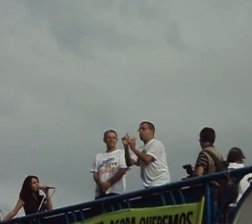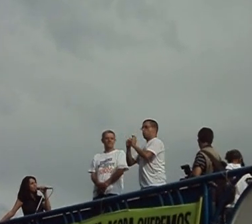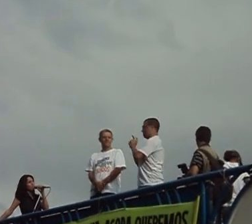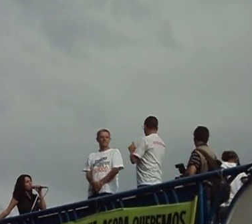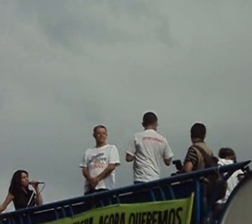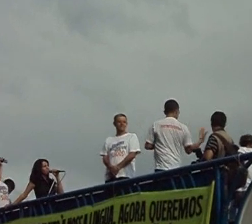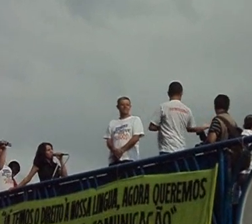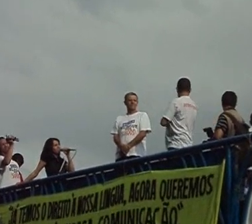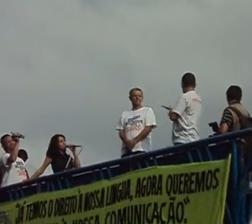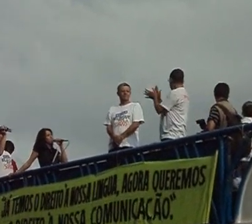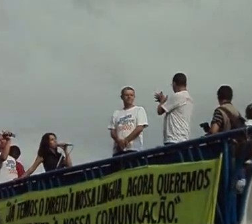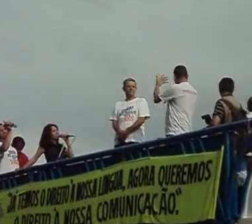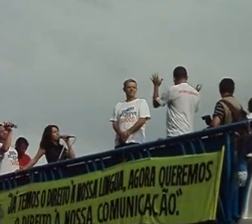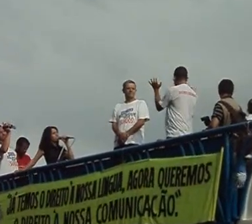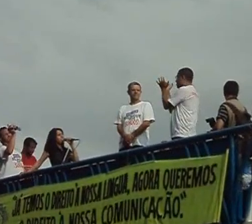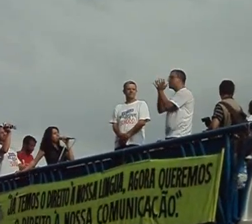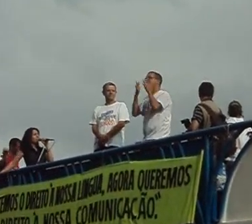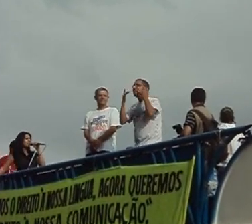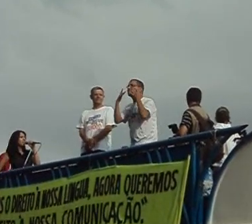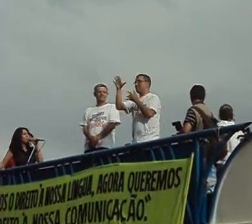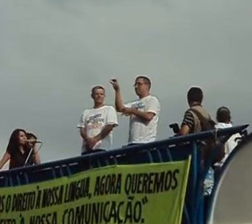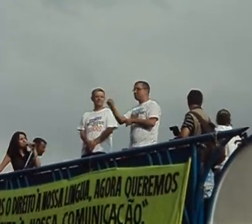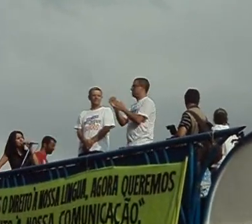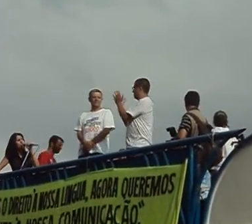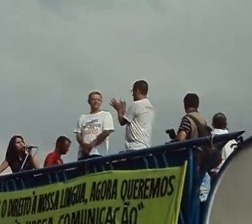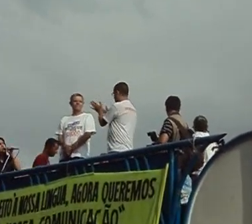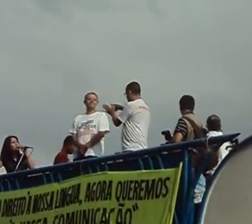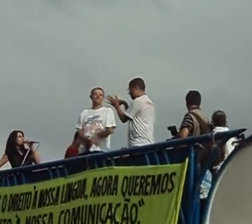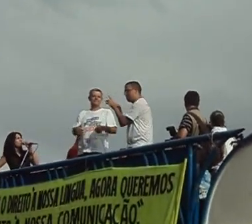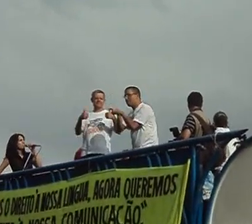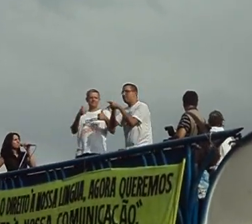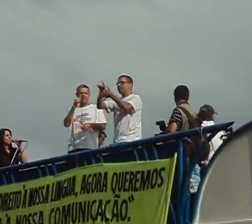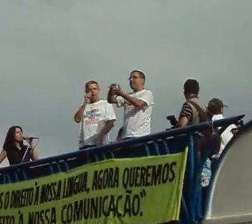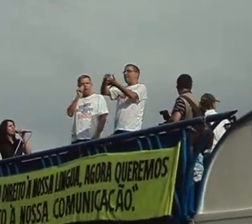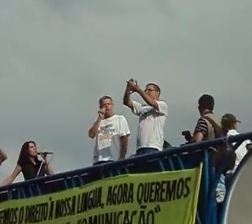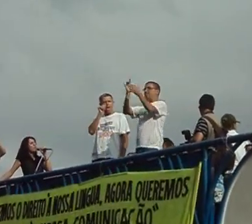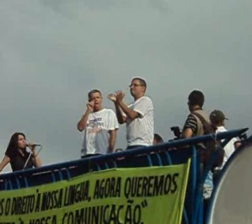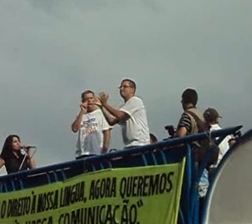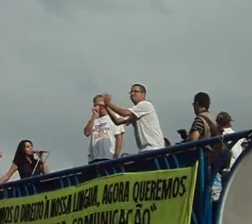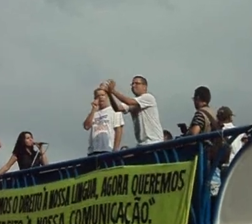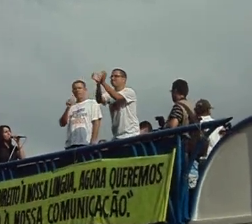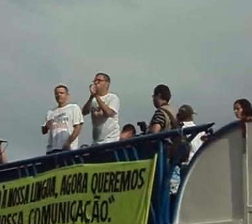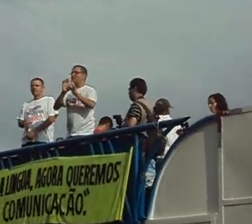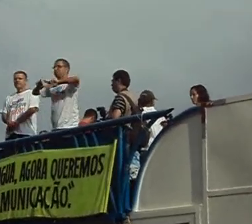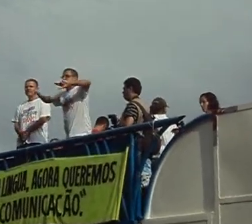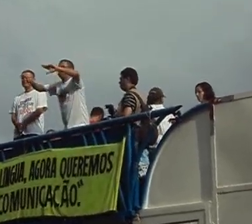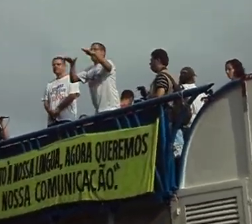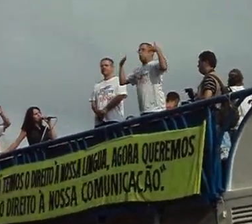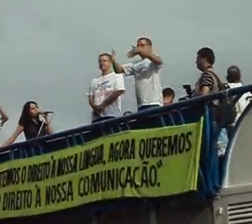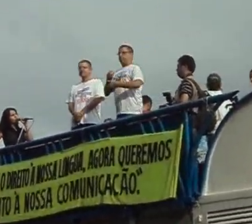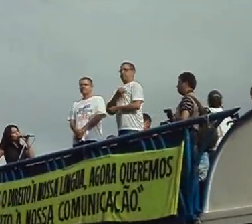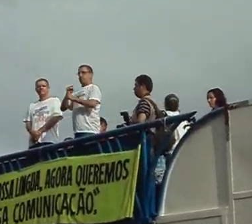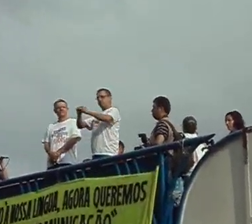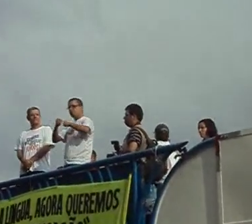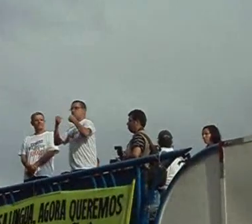um trabalho organizado, planejado, pensado. Gostaria de agradecer e parabenizar toda a equipe de organização, também os líderes que